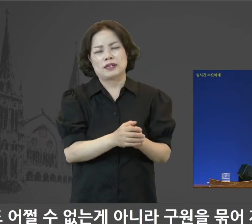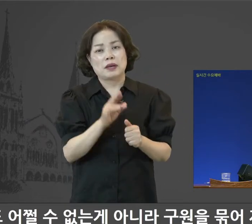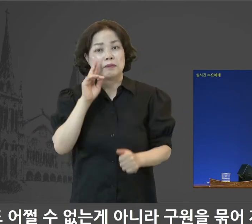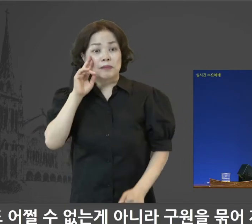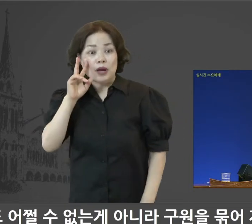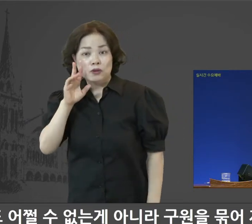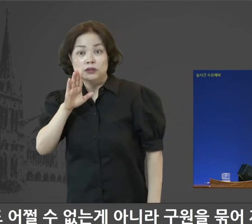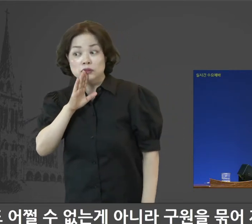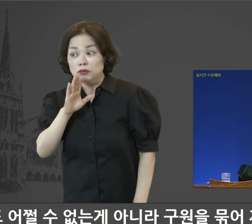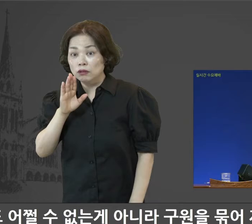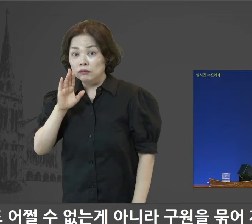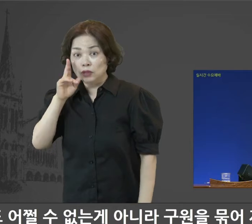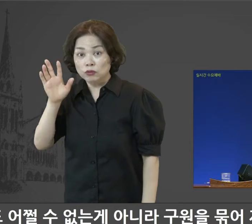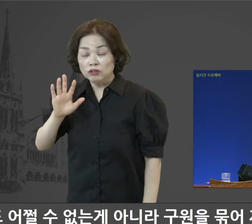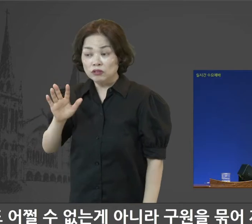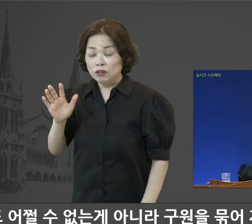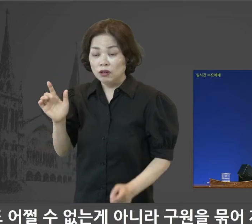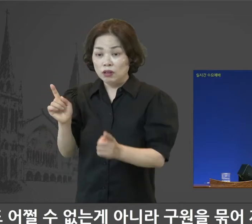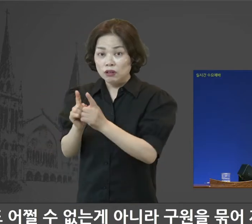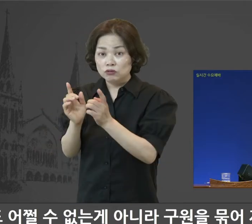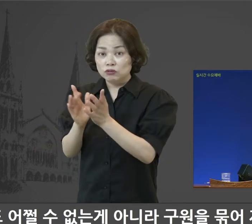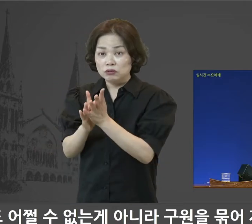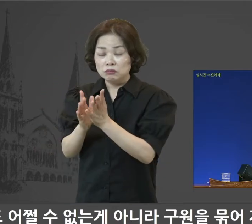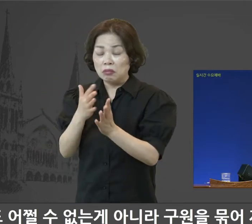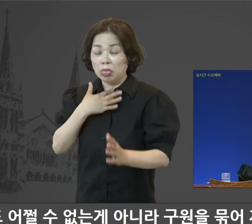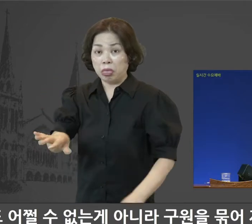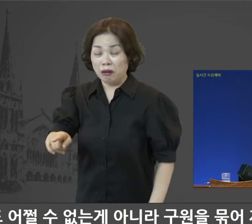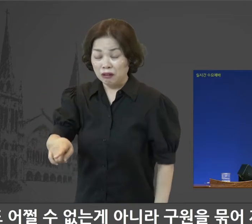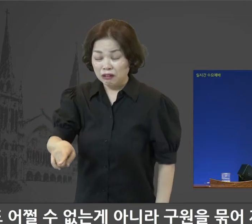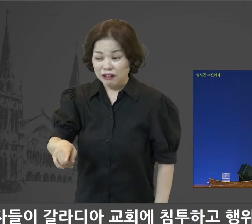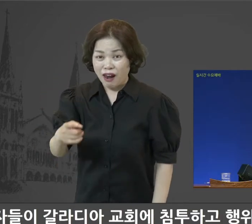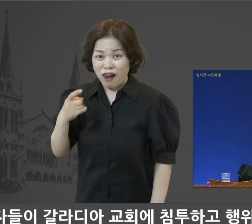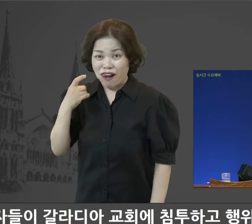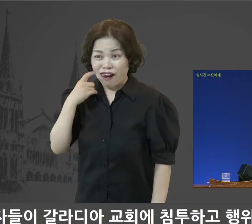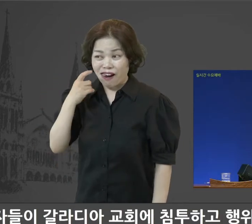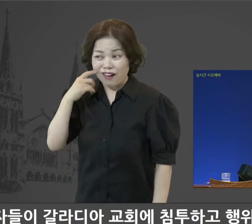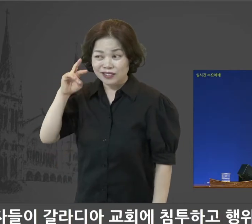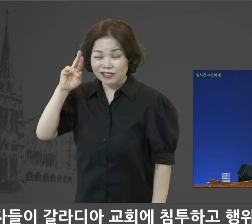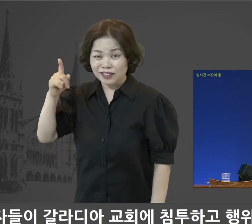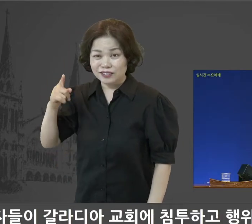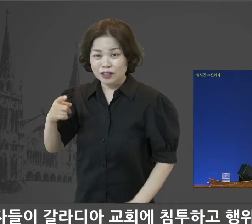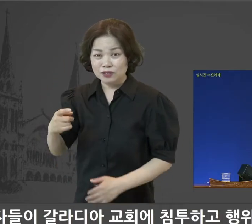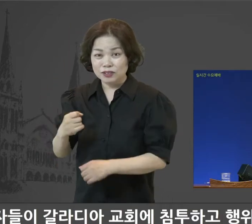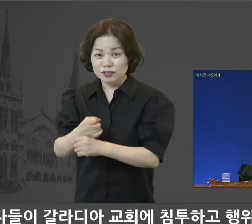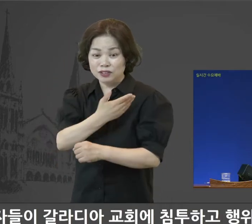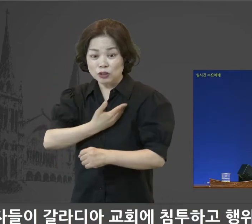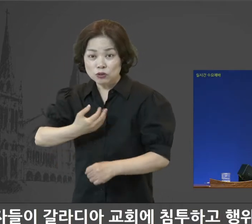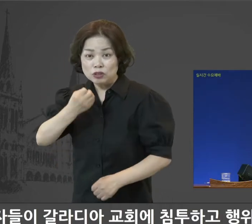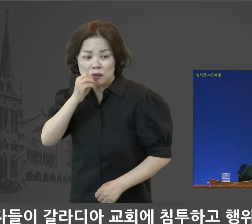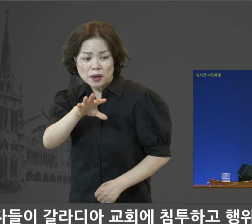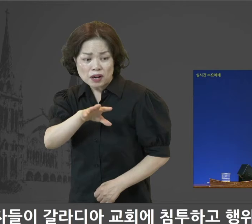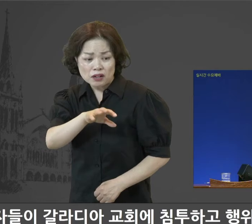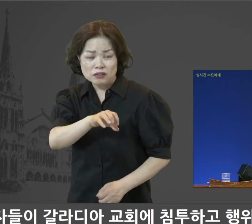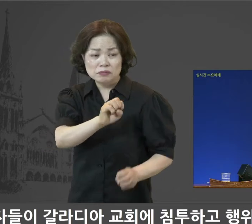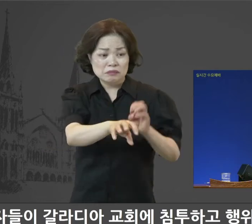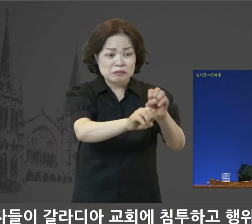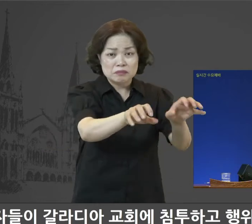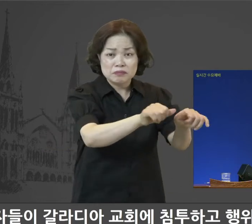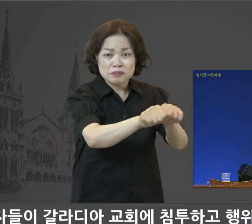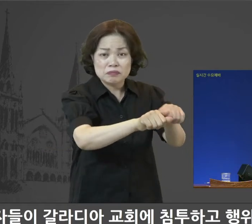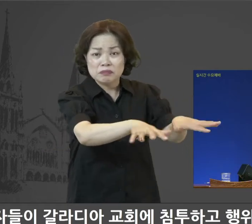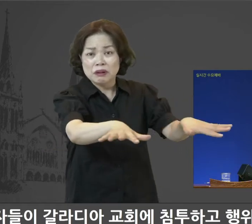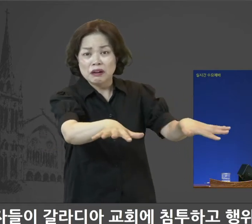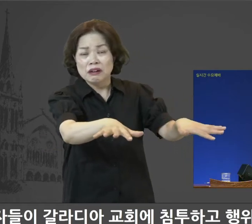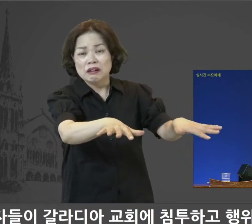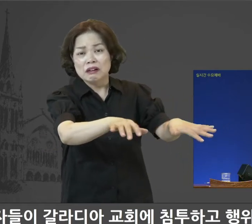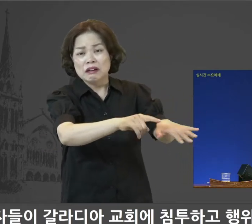진짜 사도가 아니야. 예수님 만난 적도 없어. 가짜 사도야. 바울이 가르친 복음은 이방인들을 쉽게 포용하기 위해서 허술하게